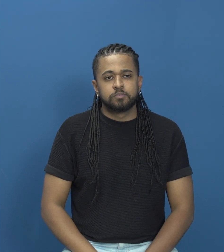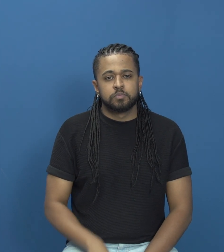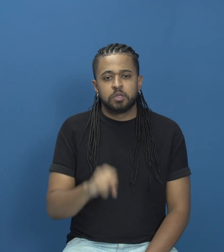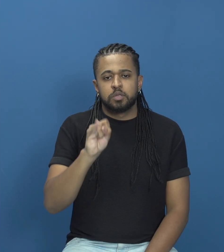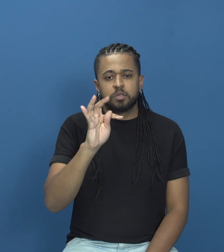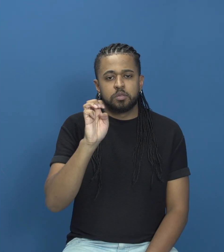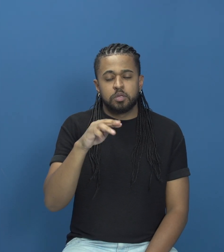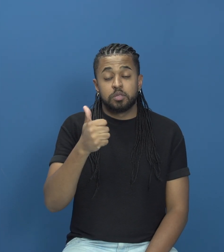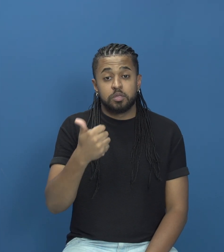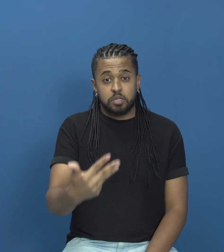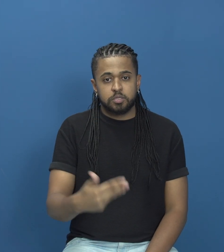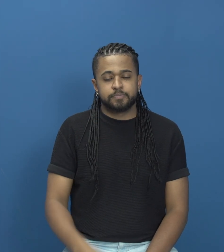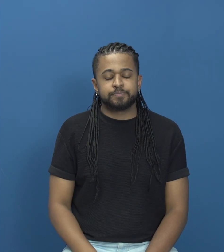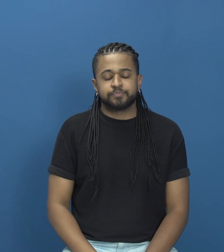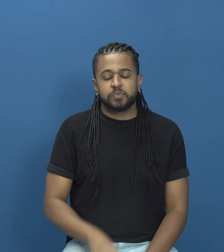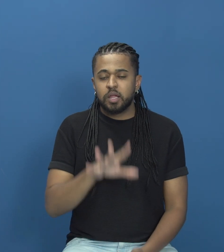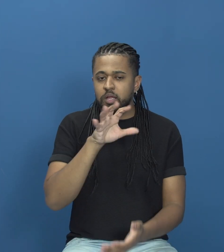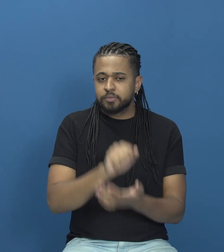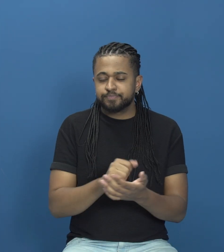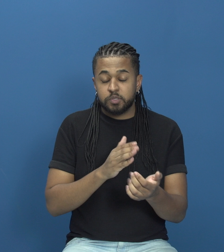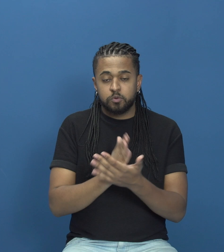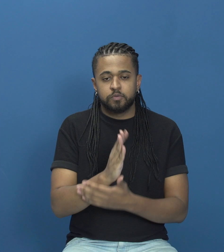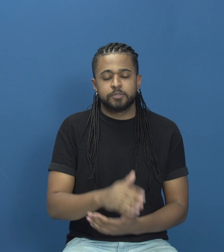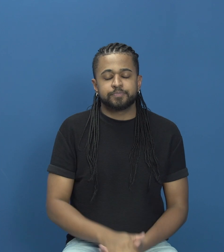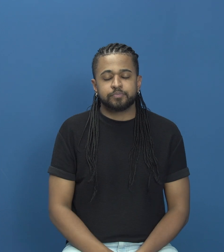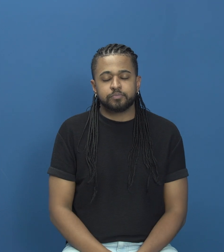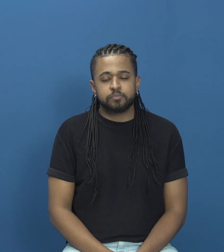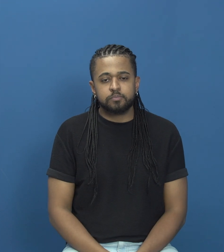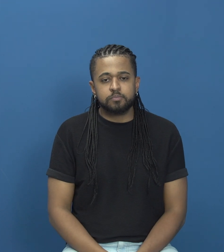Item 13. Do cadastro dos aprovados.